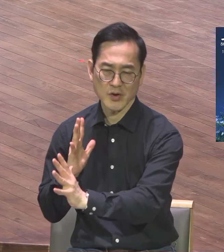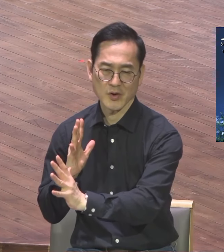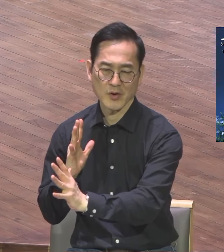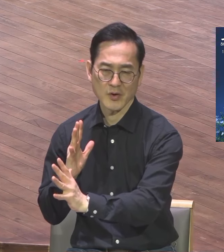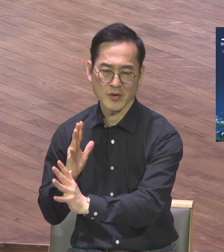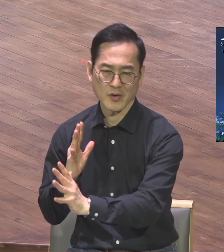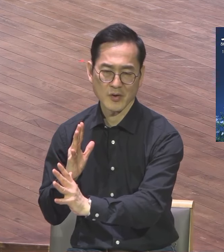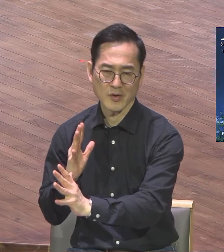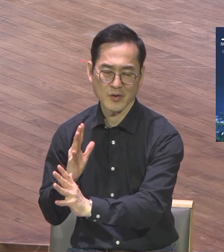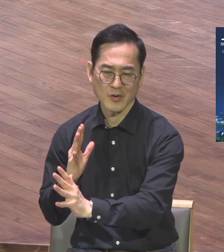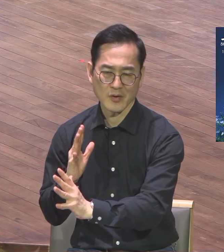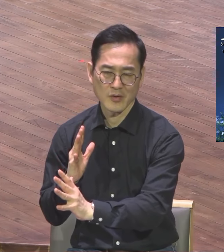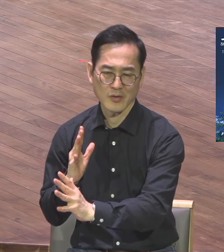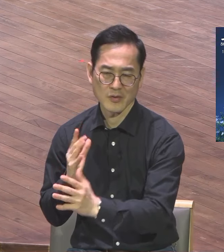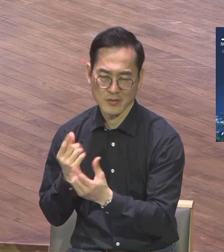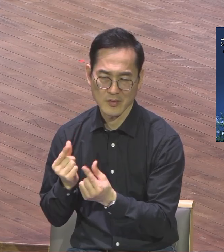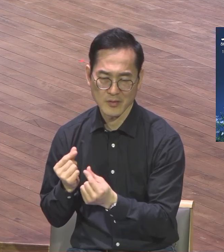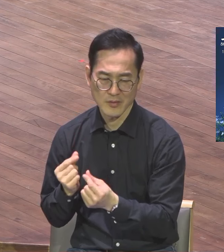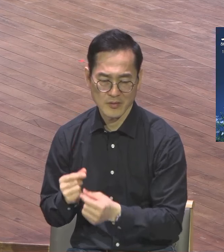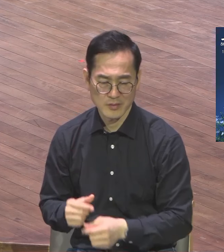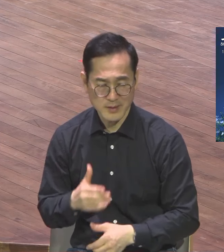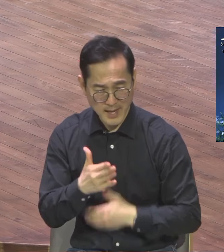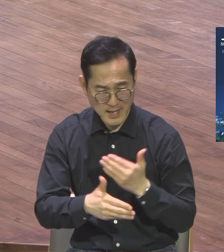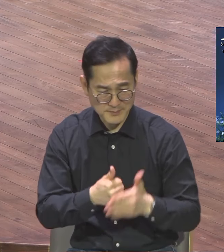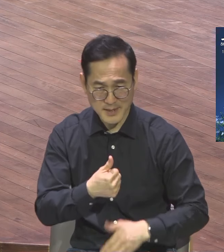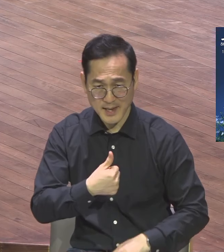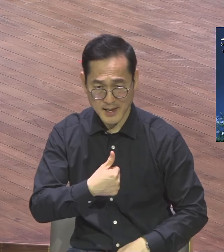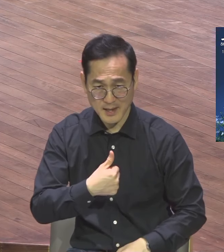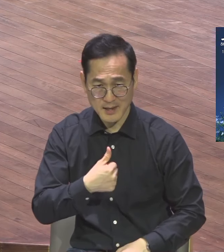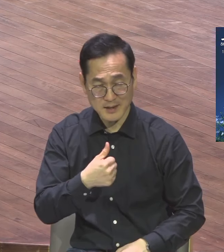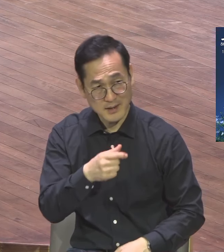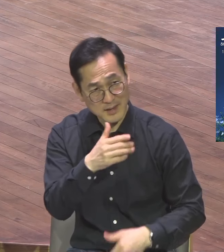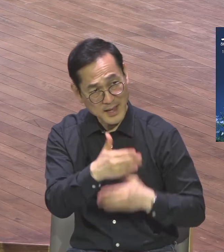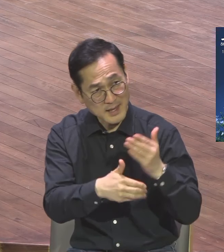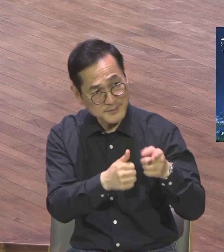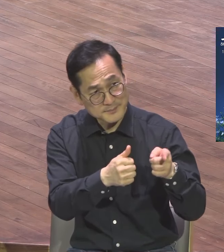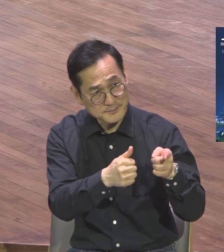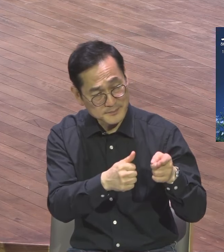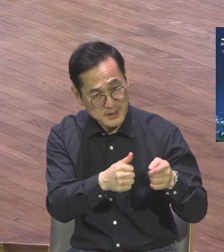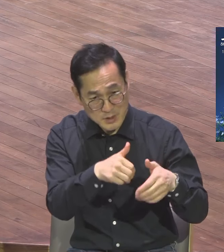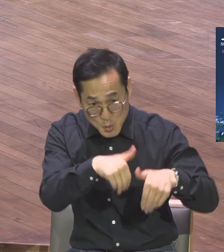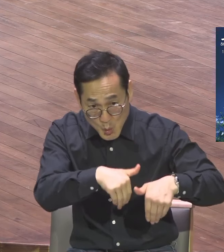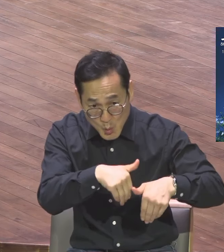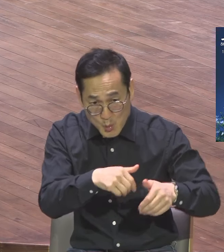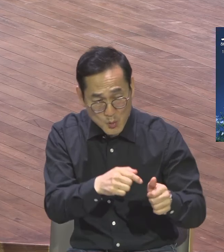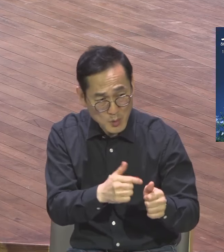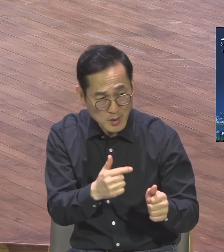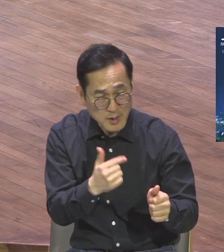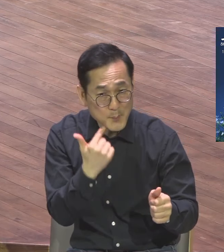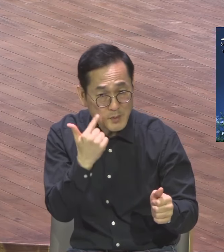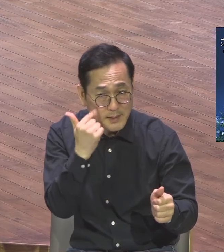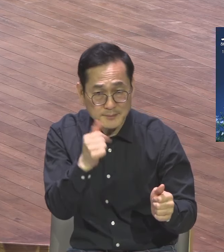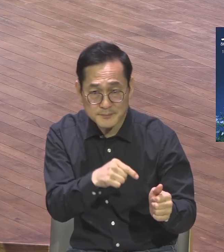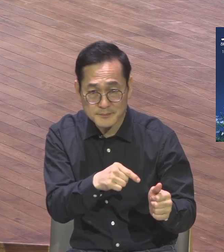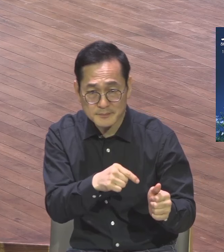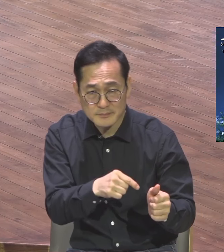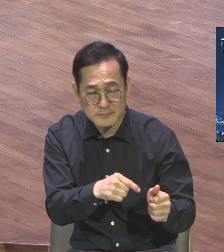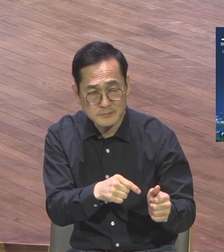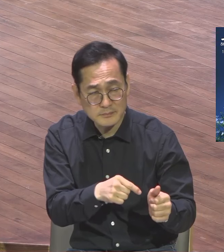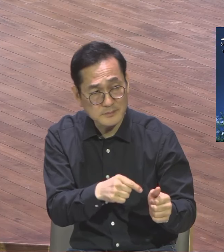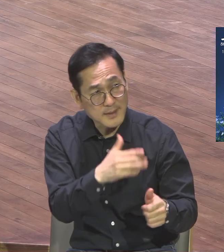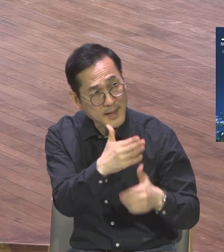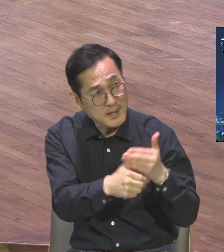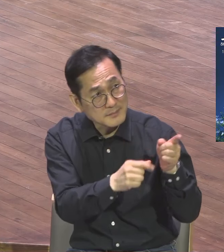되는데 말을 함부로 해. 주의 종인데 주의 종을 주의 종답게 섬겨야 돼. 아멘.